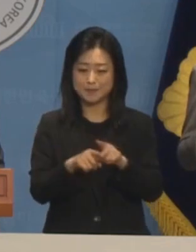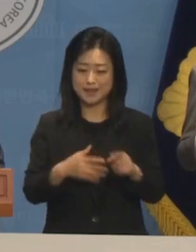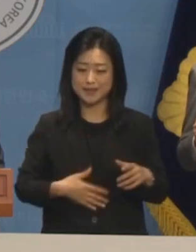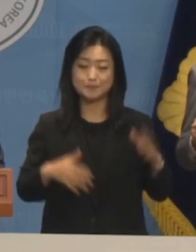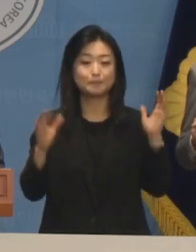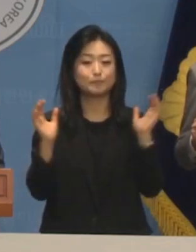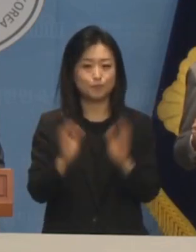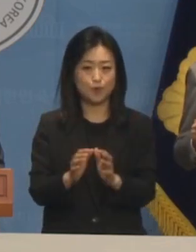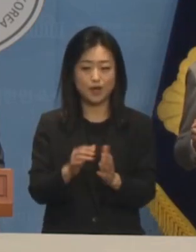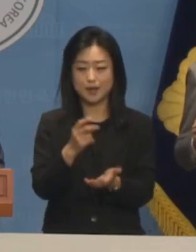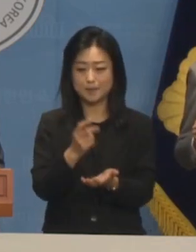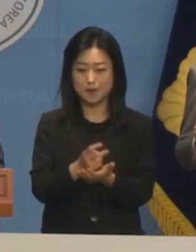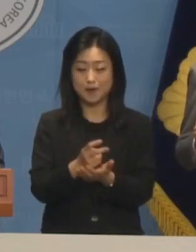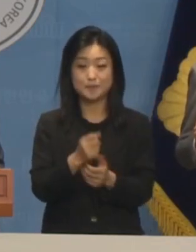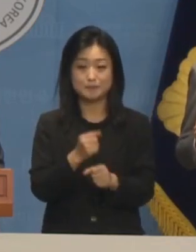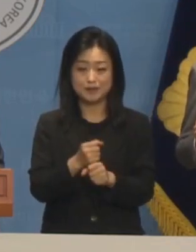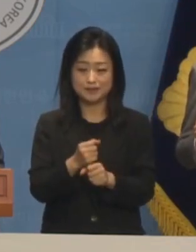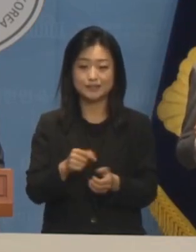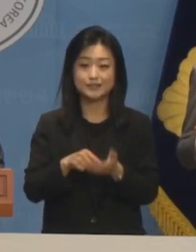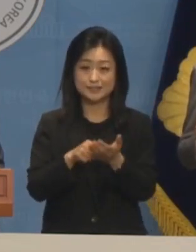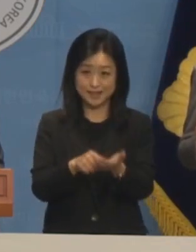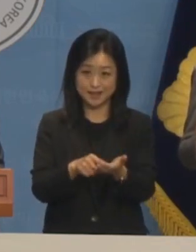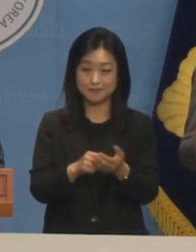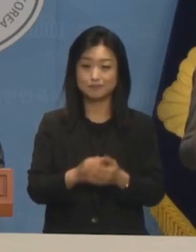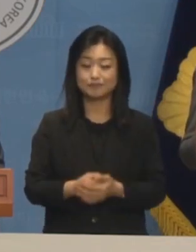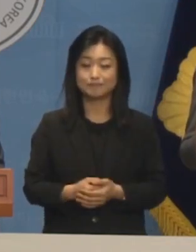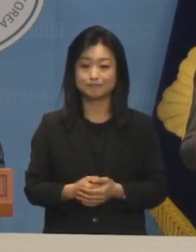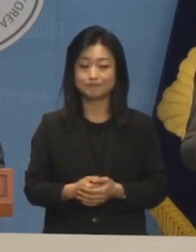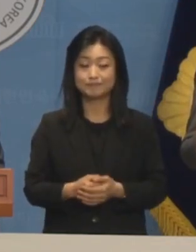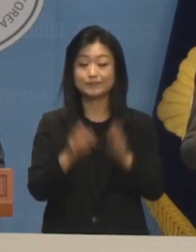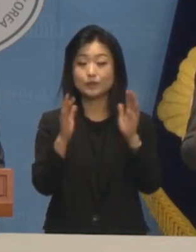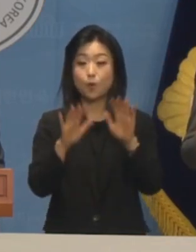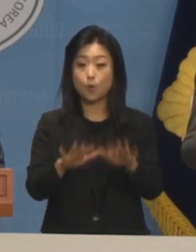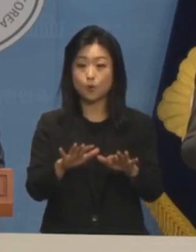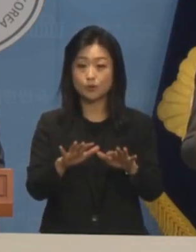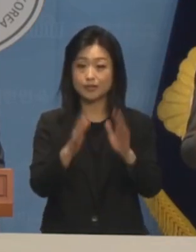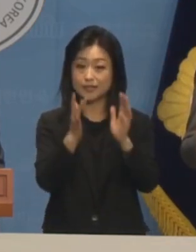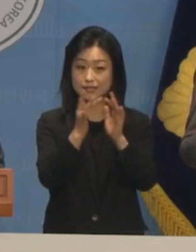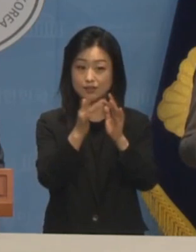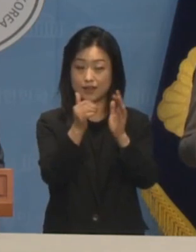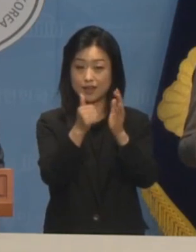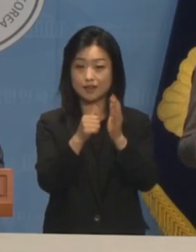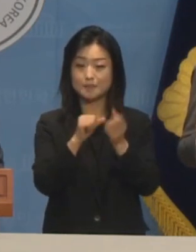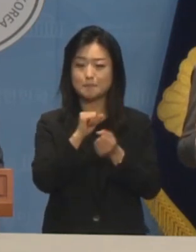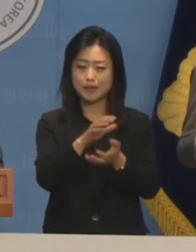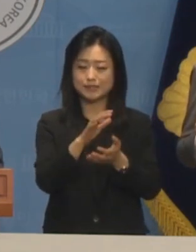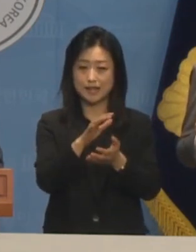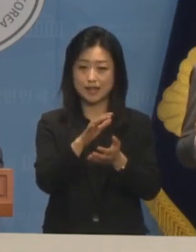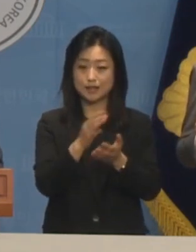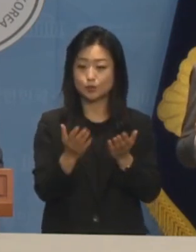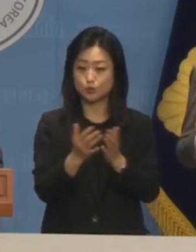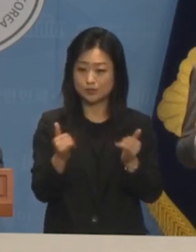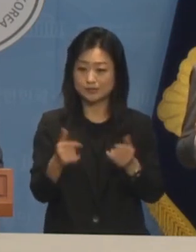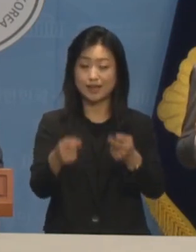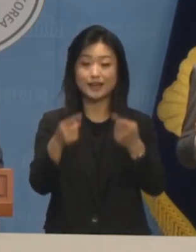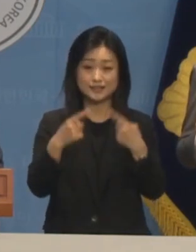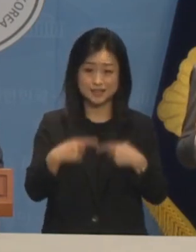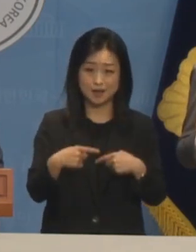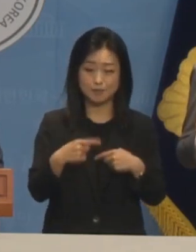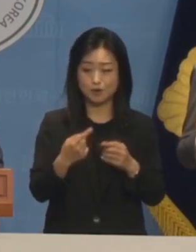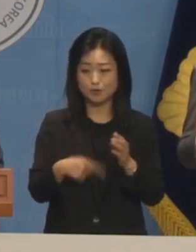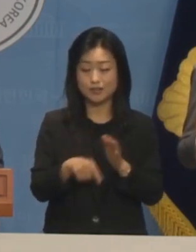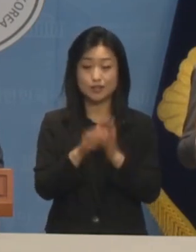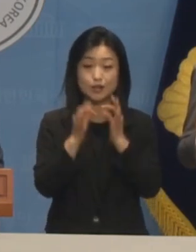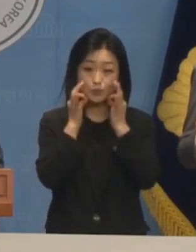모아 입법화하도록 노력하겠습니다. 오늘 온라인 플랫폼 배송 노동자들이 기자회견에 참석하려고